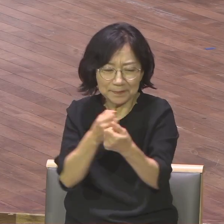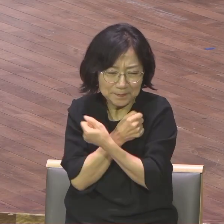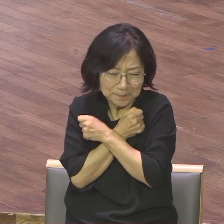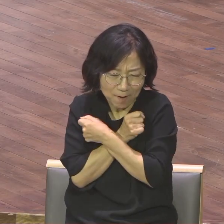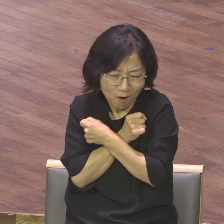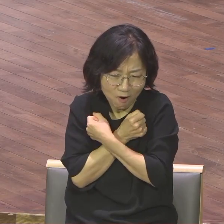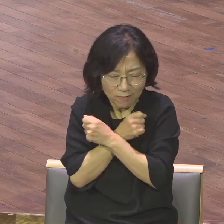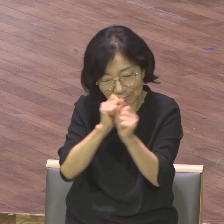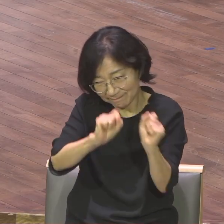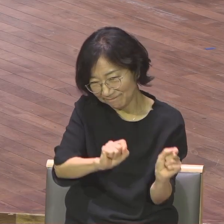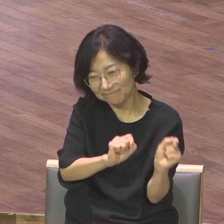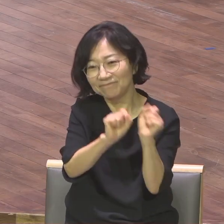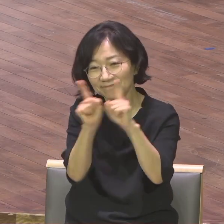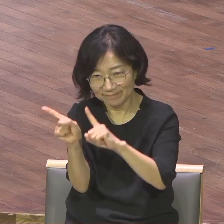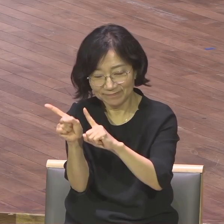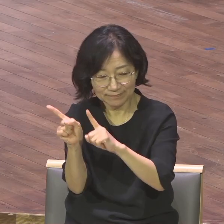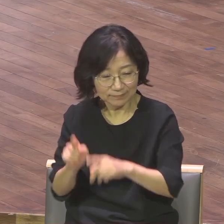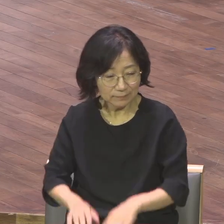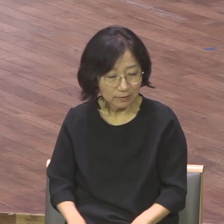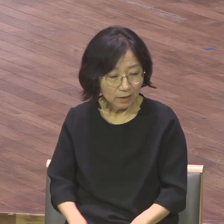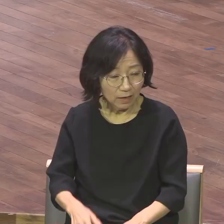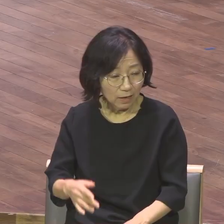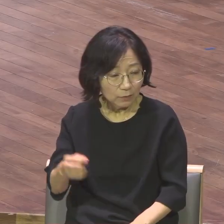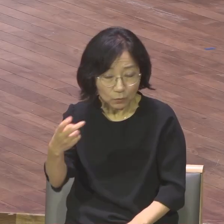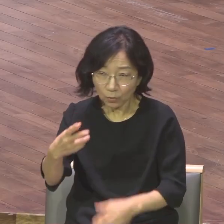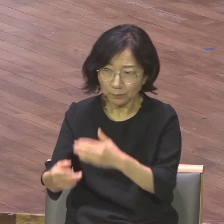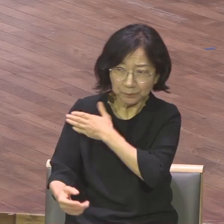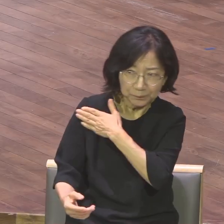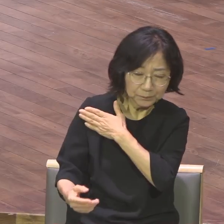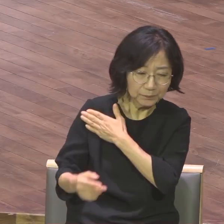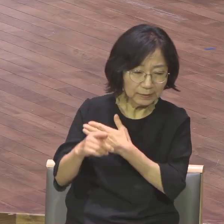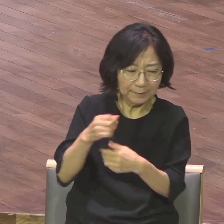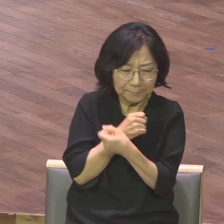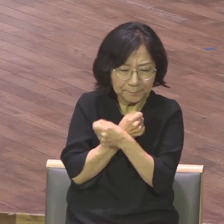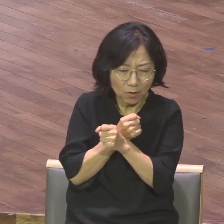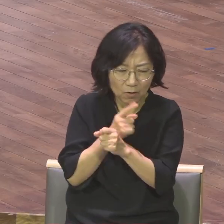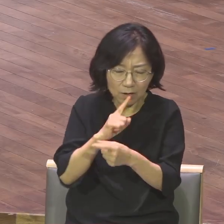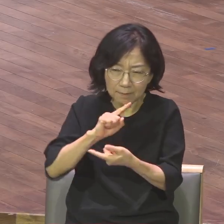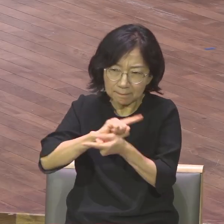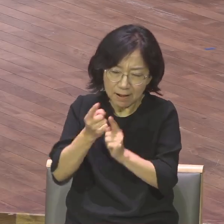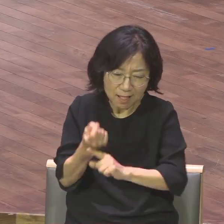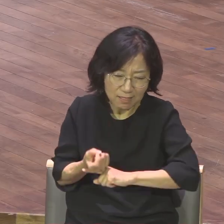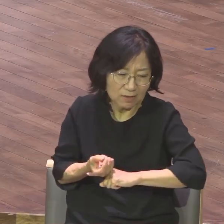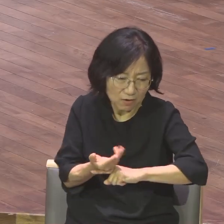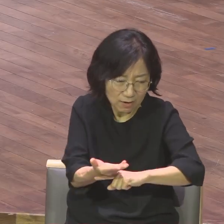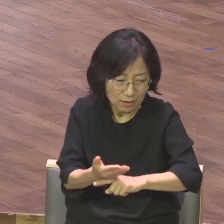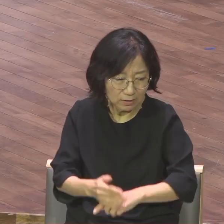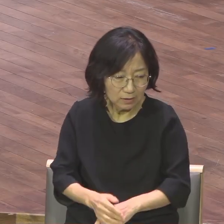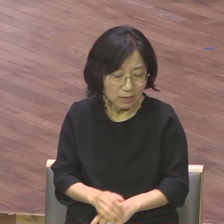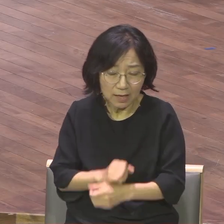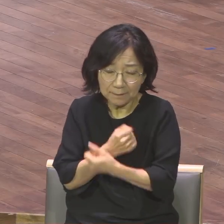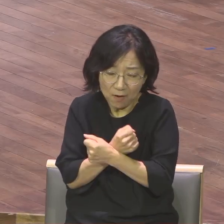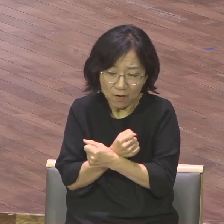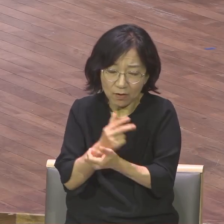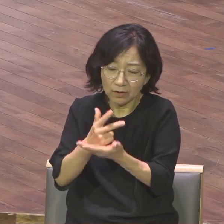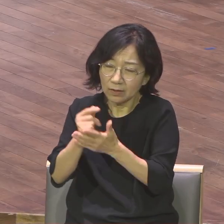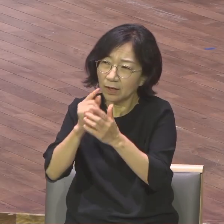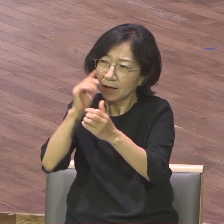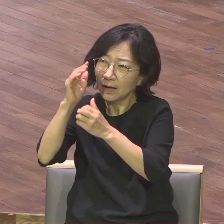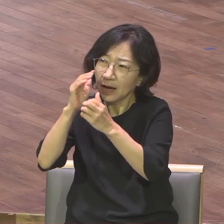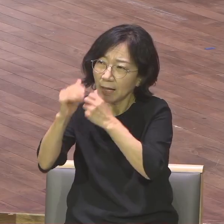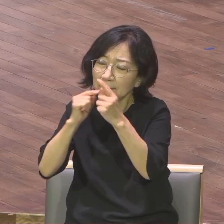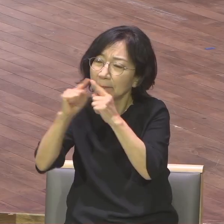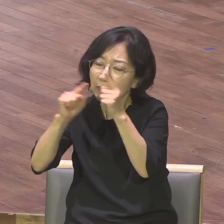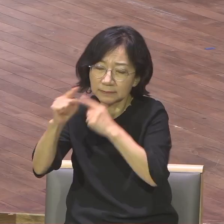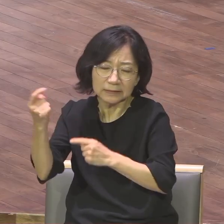소생입니다. 4절 봅니다. 또 내게 이르시되 너는 이 모든 뼈에게 대언하여 이르기를 너희 마른 뼈들아 여호와의 말씀을